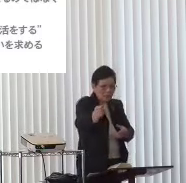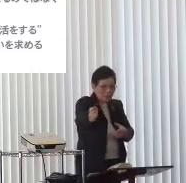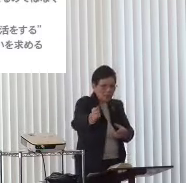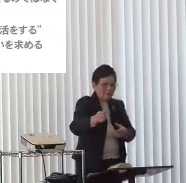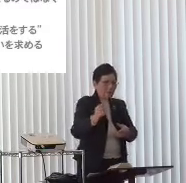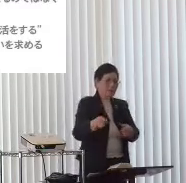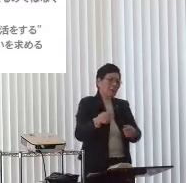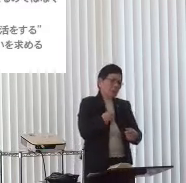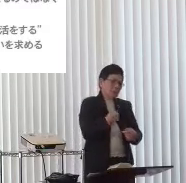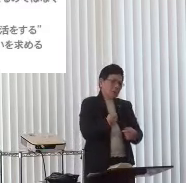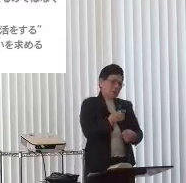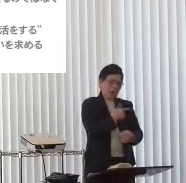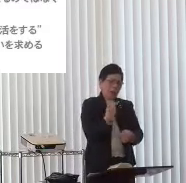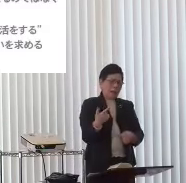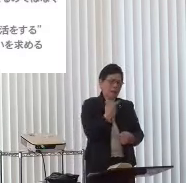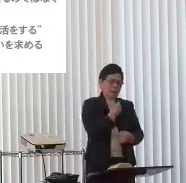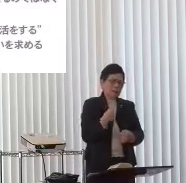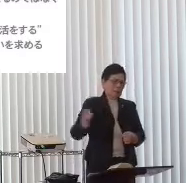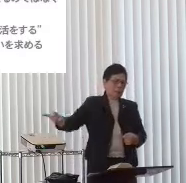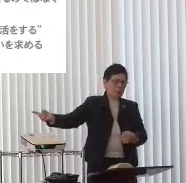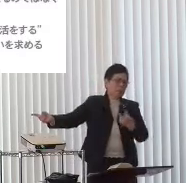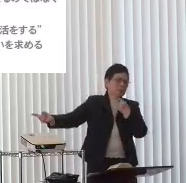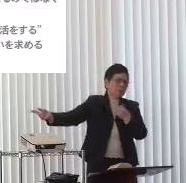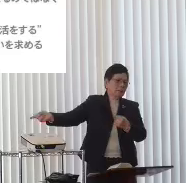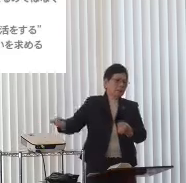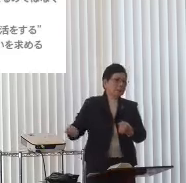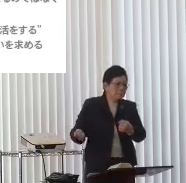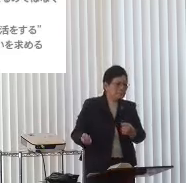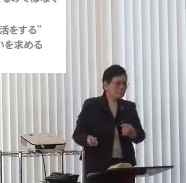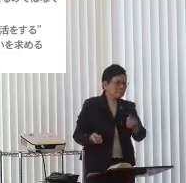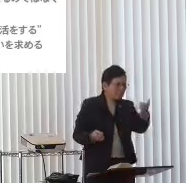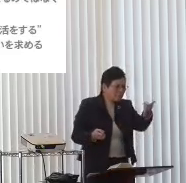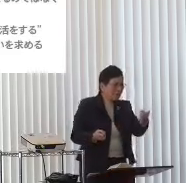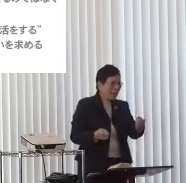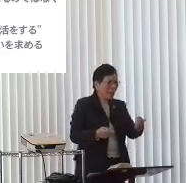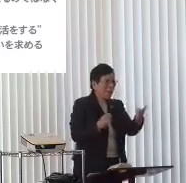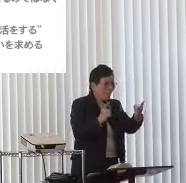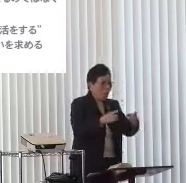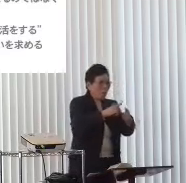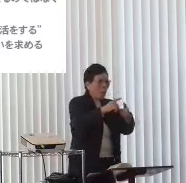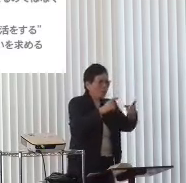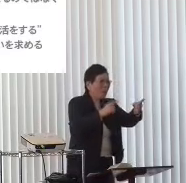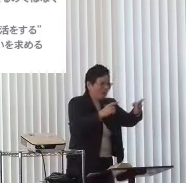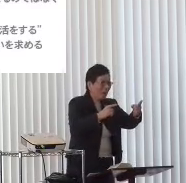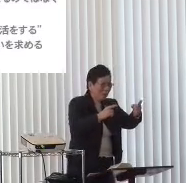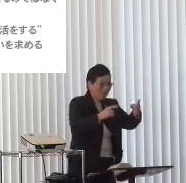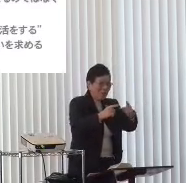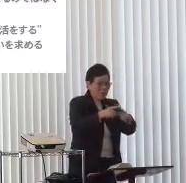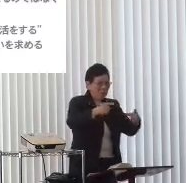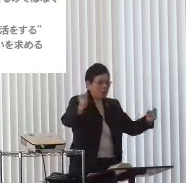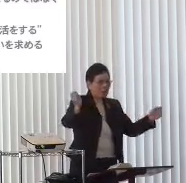楽しみでしょうがない、とにかくあの何は節というかね、